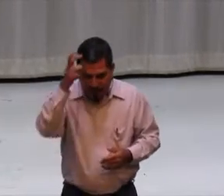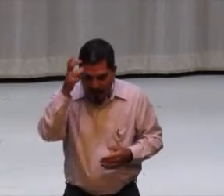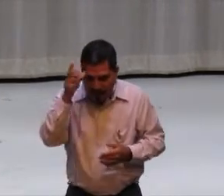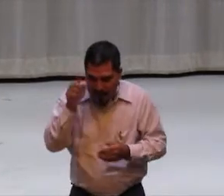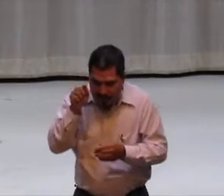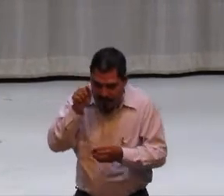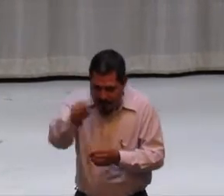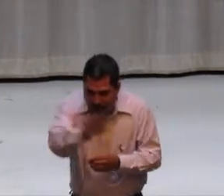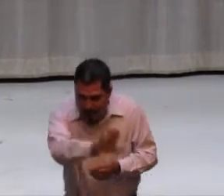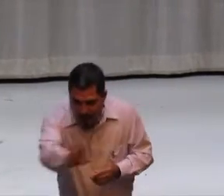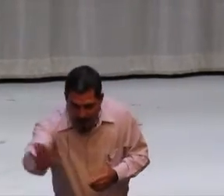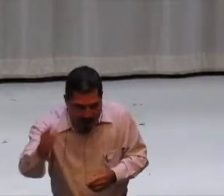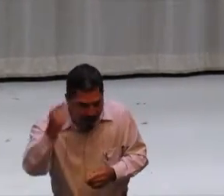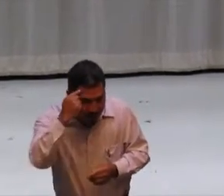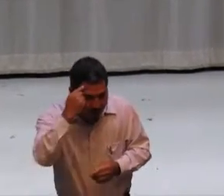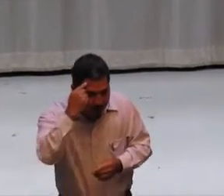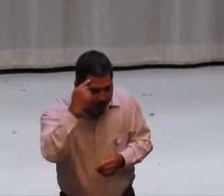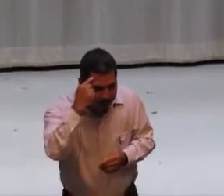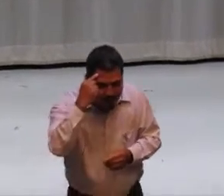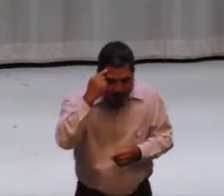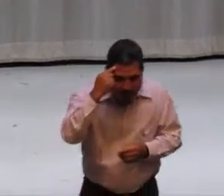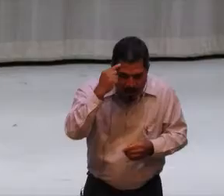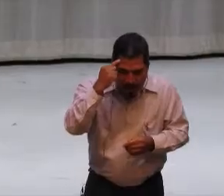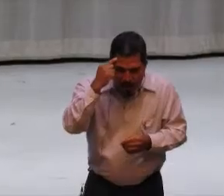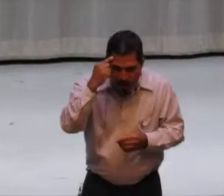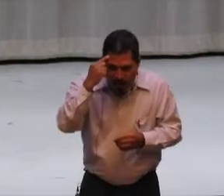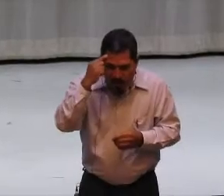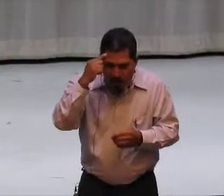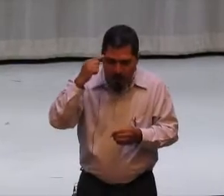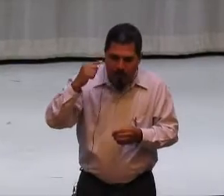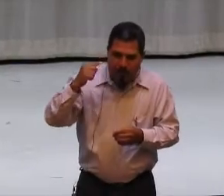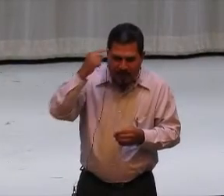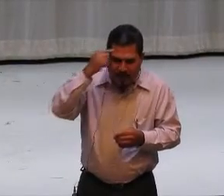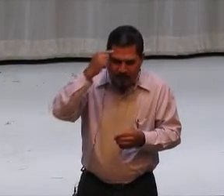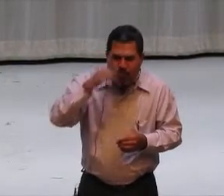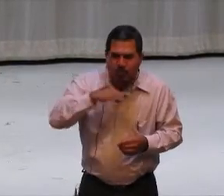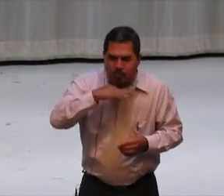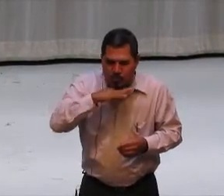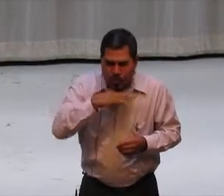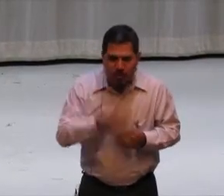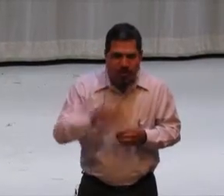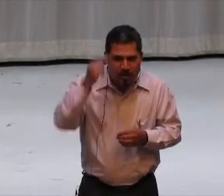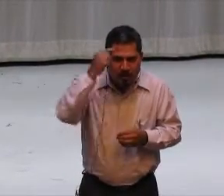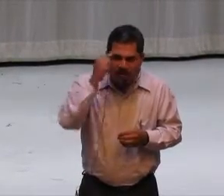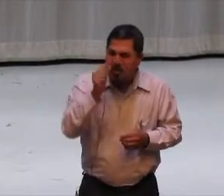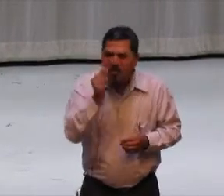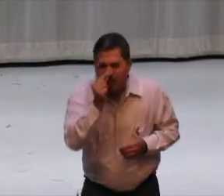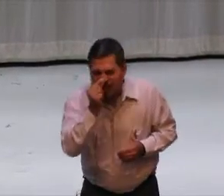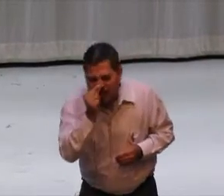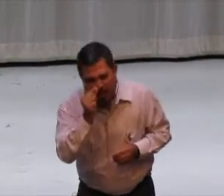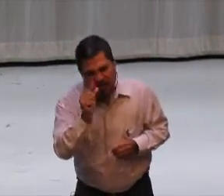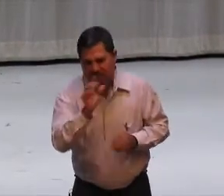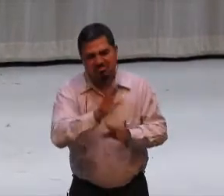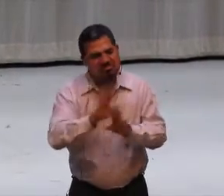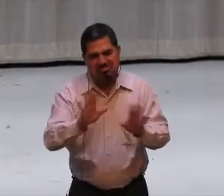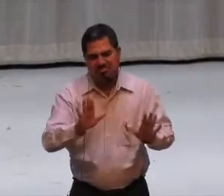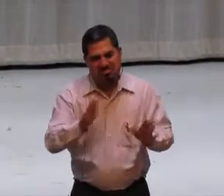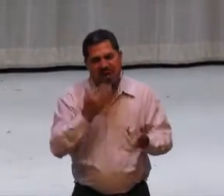Satanás llega a nuestra mente con un pensamiento sucio, solo poquito, está